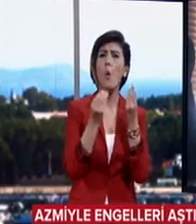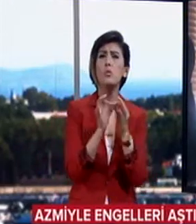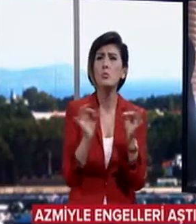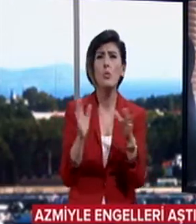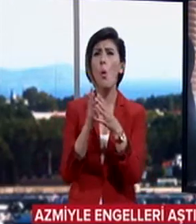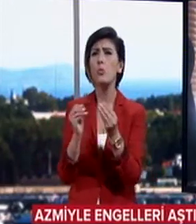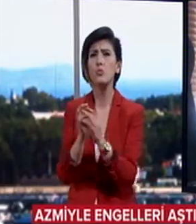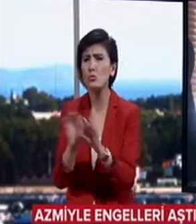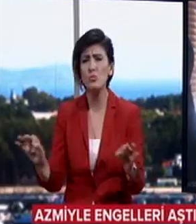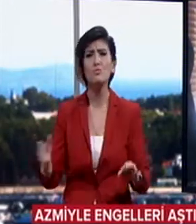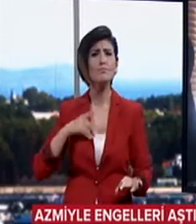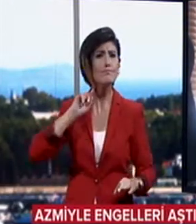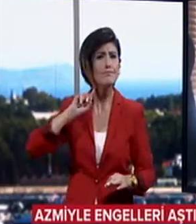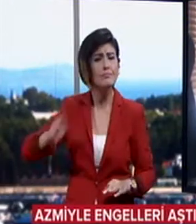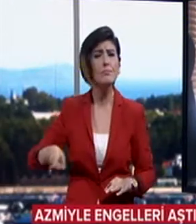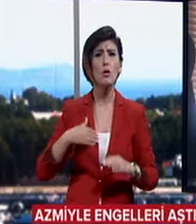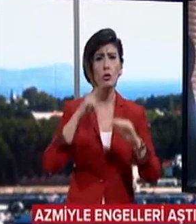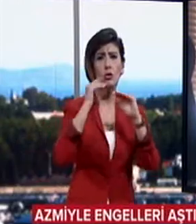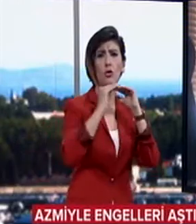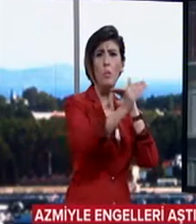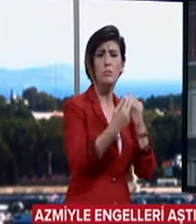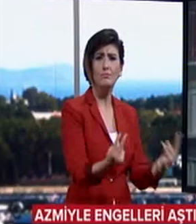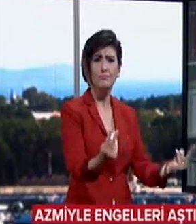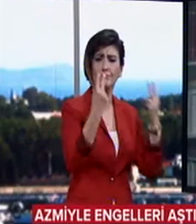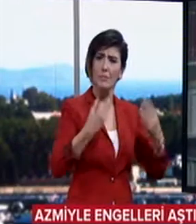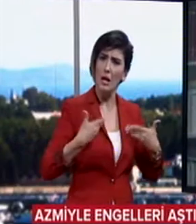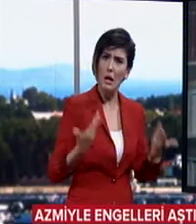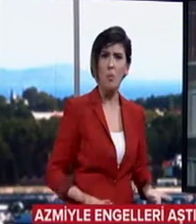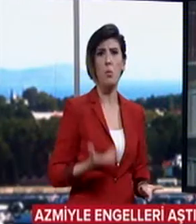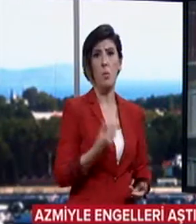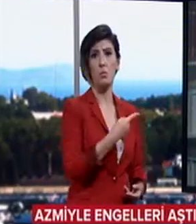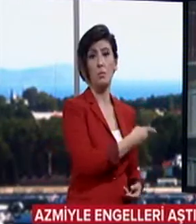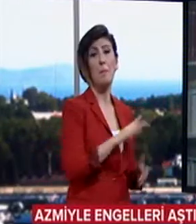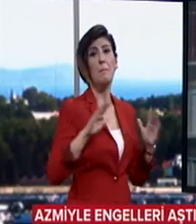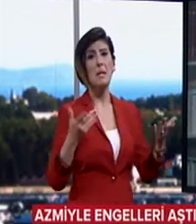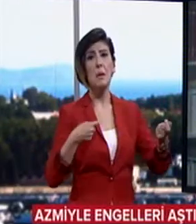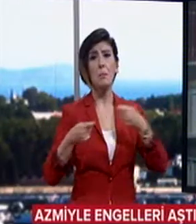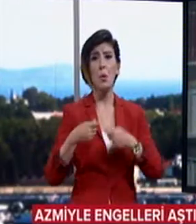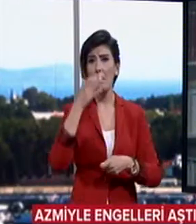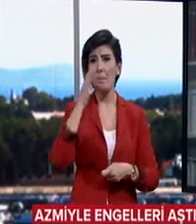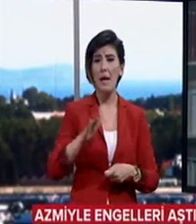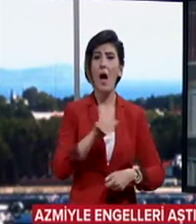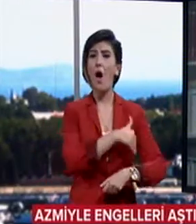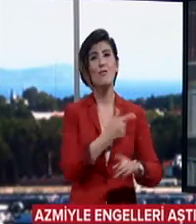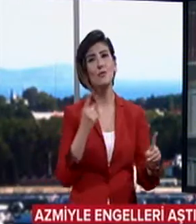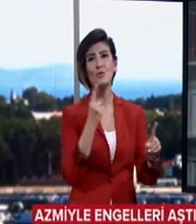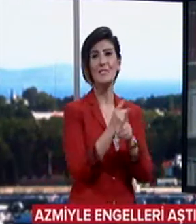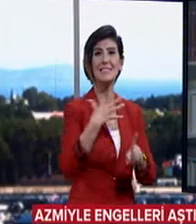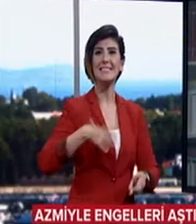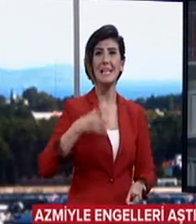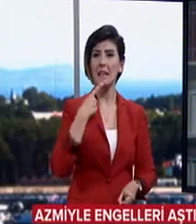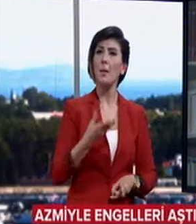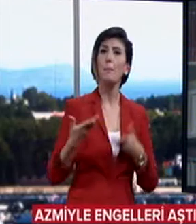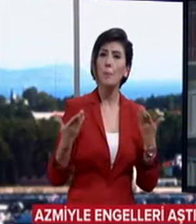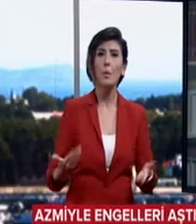olumsuzluklarına rağmen kendisine topluma kabul ettirmeyi başardı. Mesela büroda beklerken gelen müşteriler avukat da görecektim dedikleri